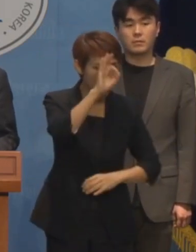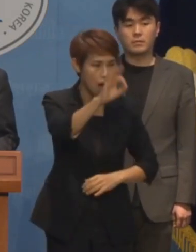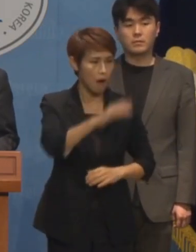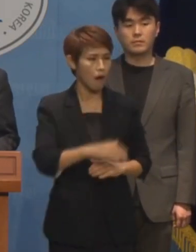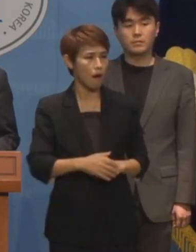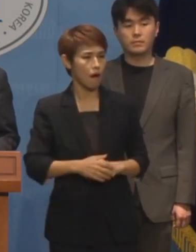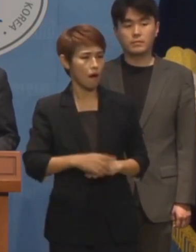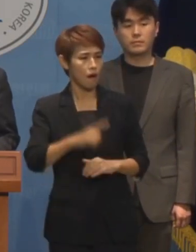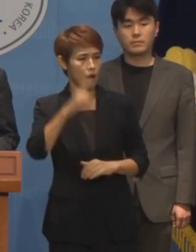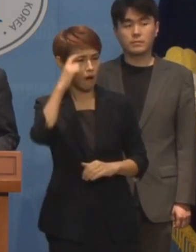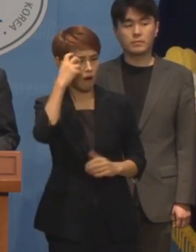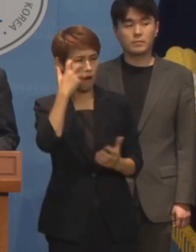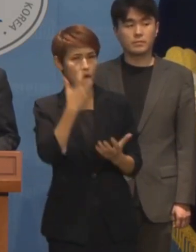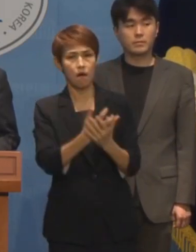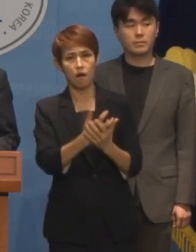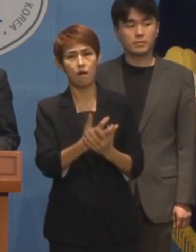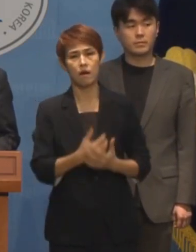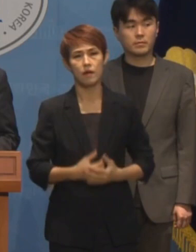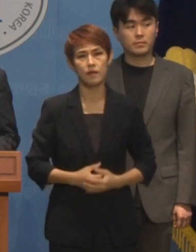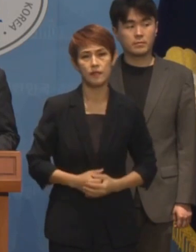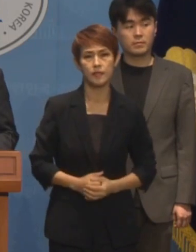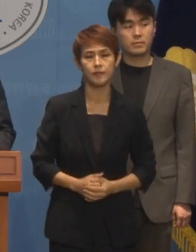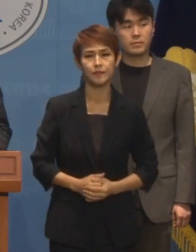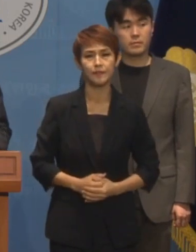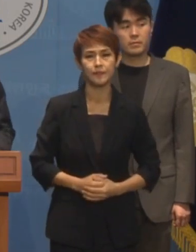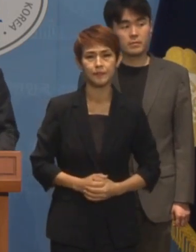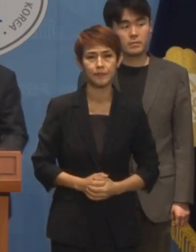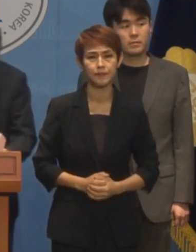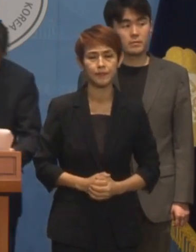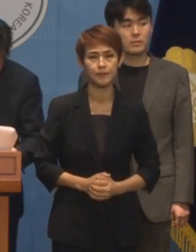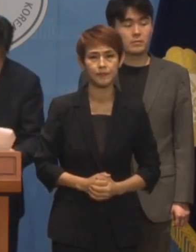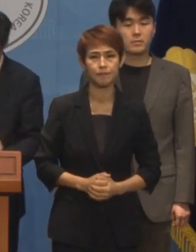더욱더 개탄하지 않을 수 없습니다.